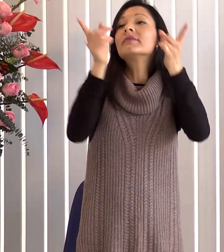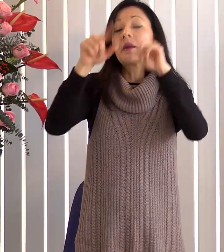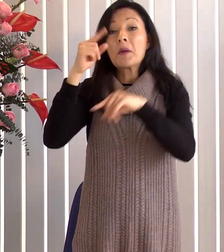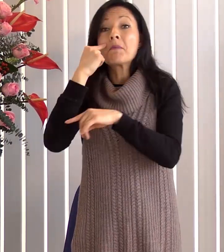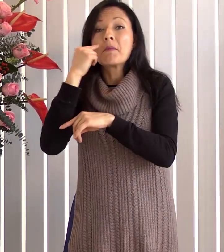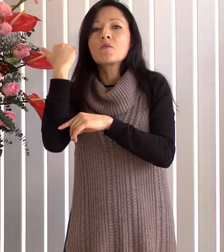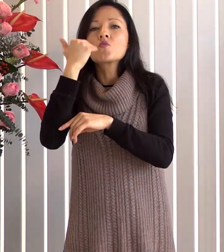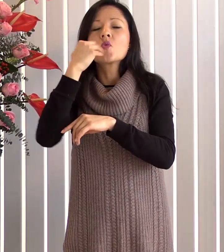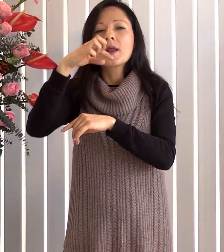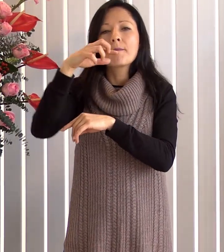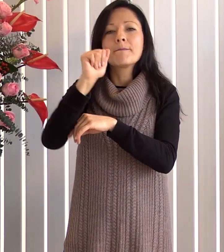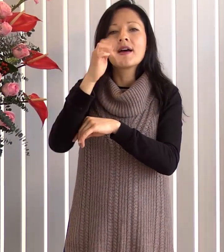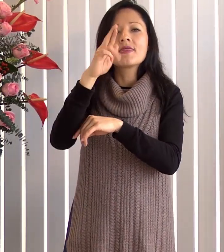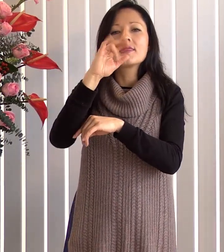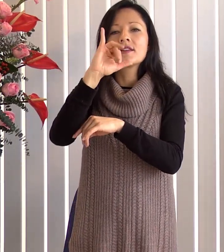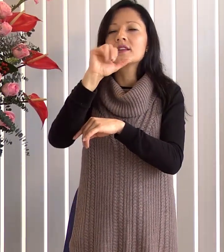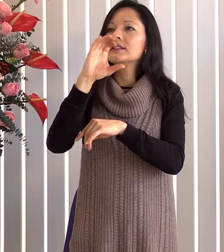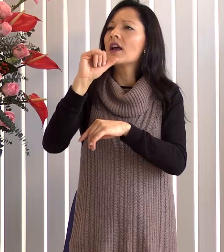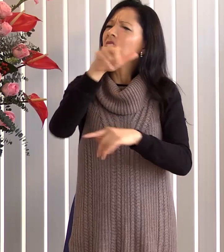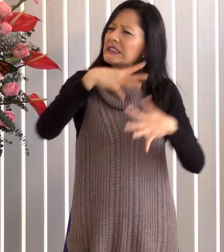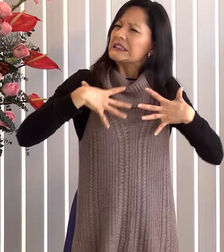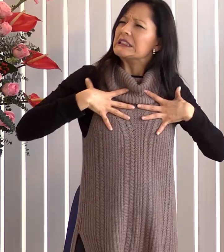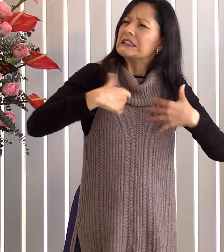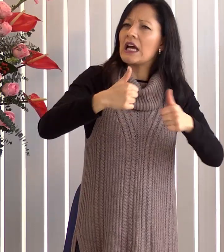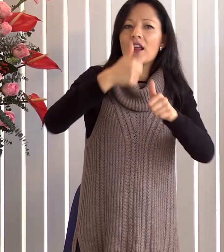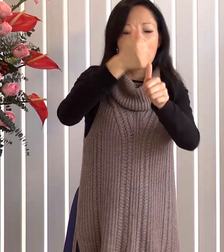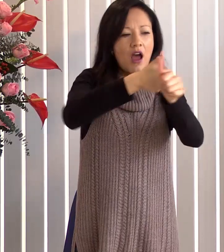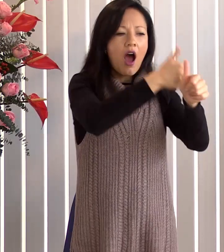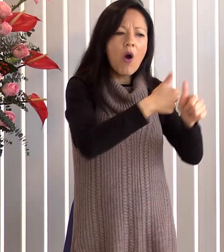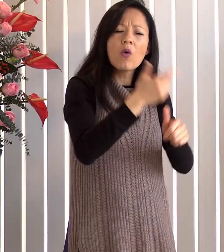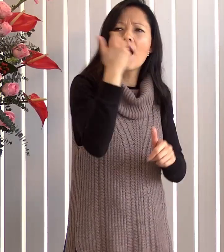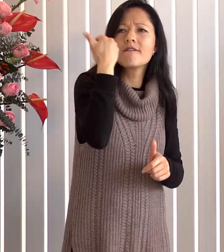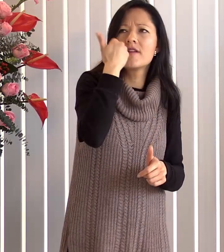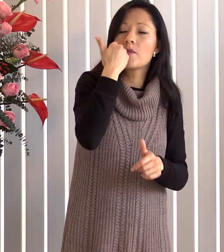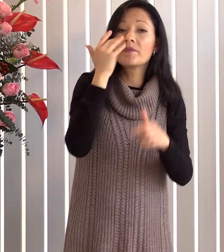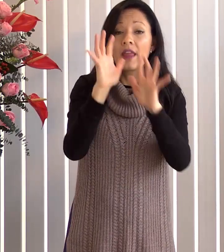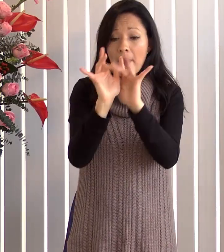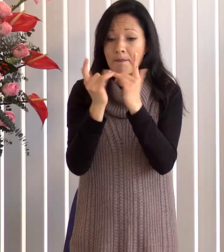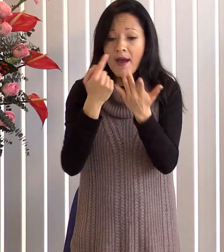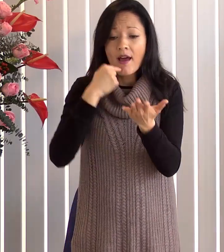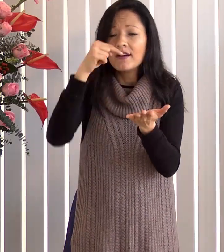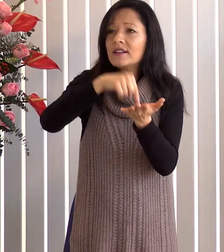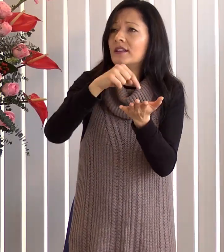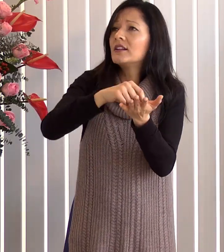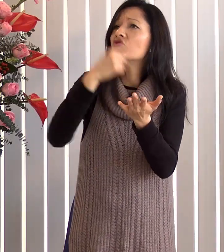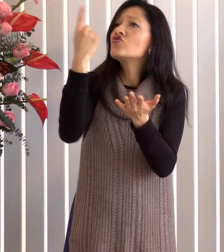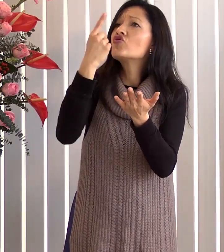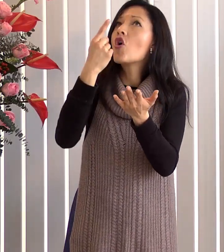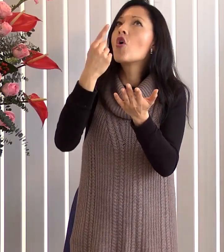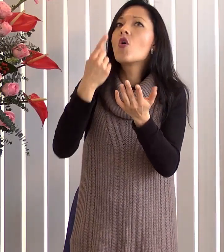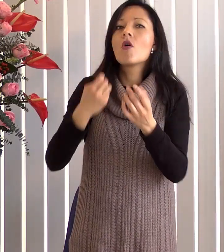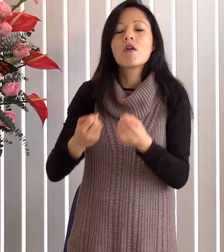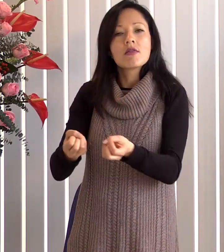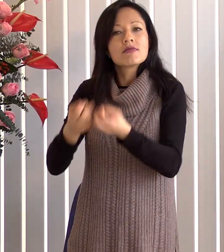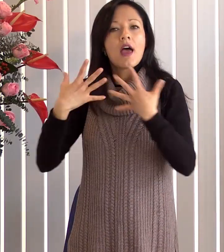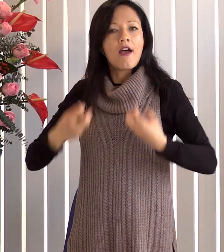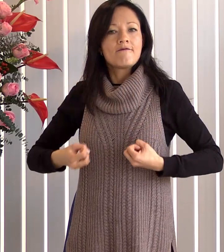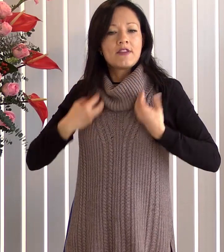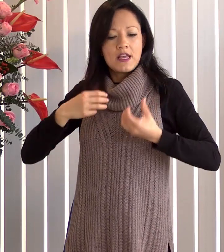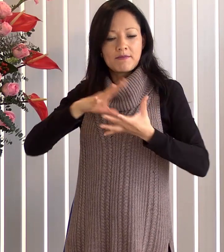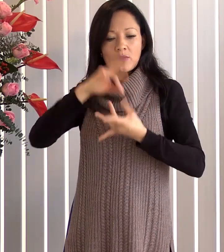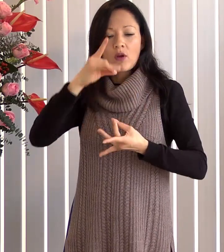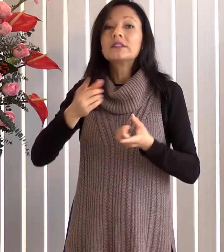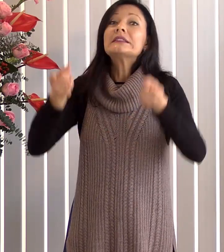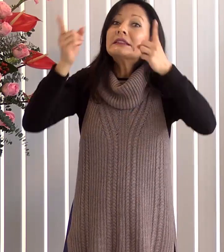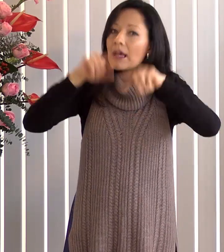Señor, sánalo. Por cada uno de los que están enfermos. Que la palabra no sea solamente esté trayendo vida, Señor, al espíritu,